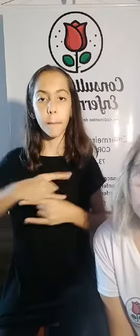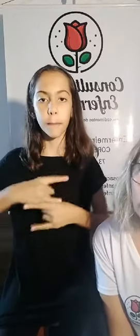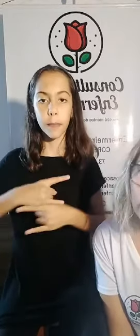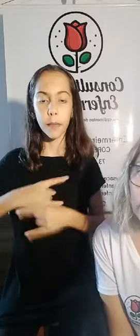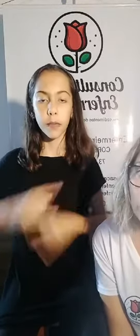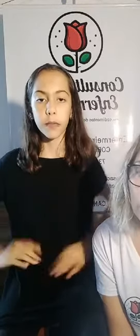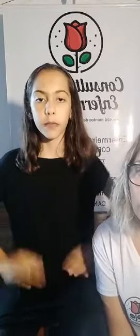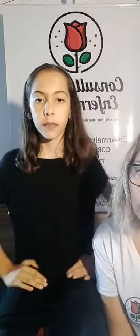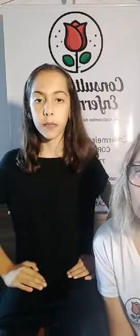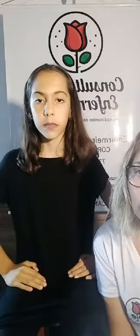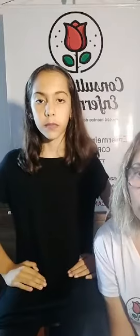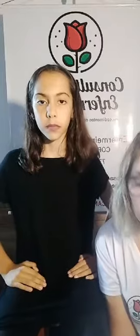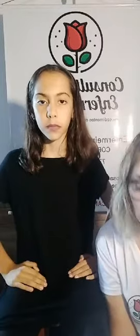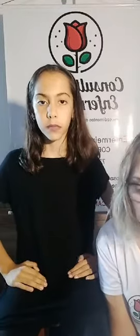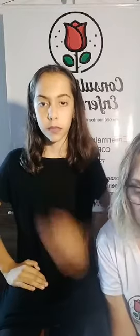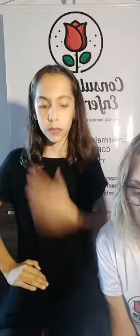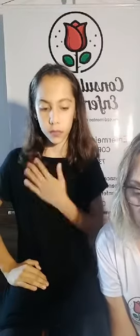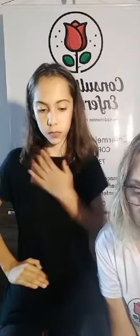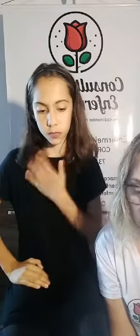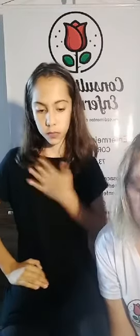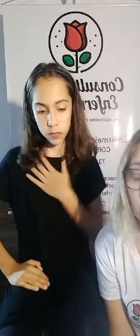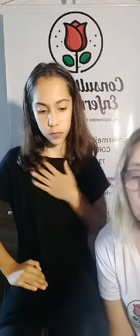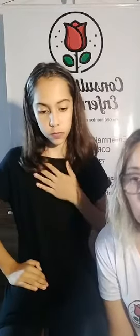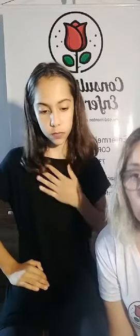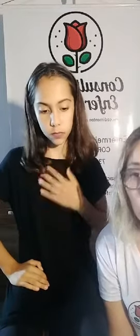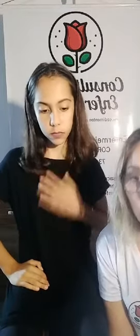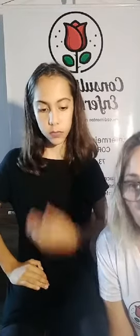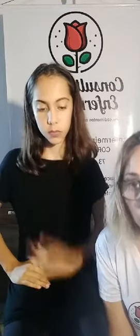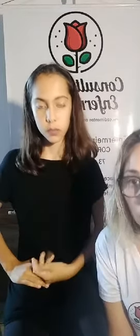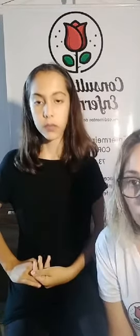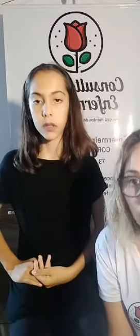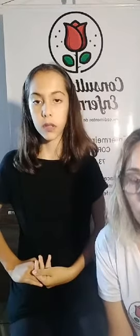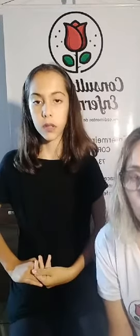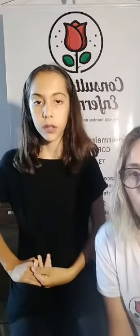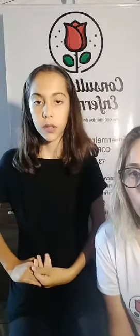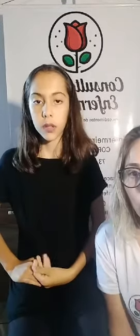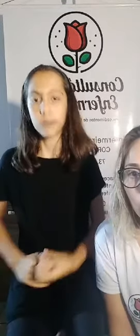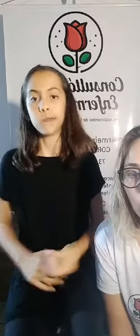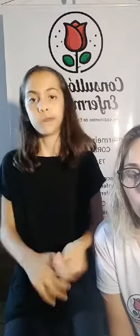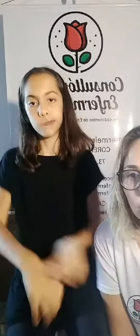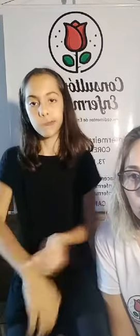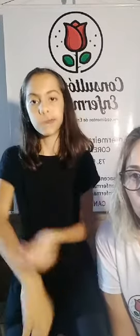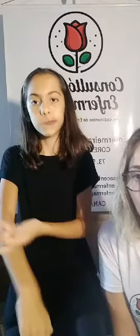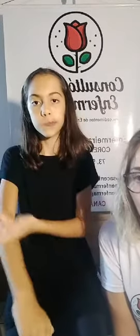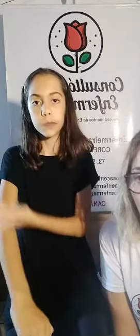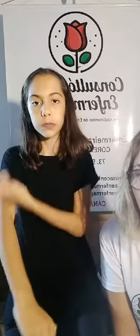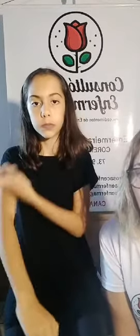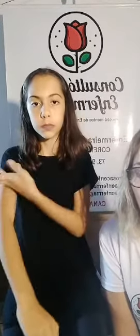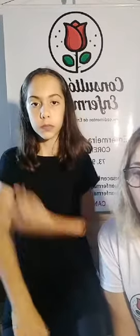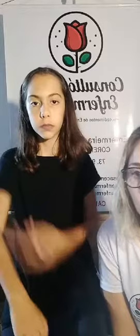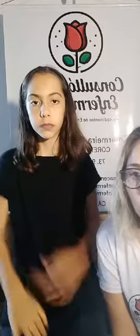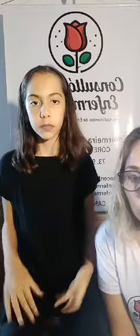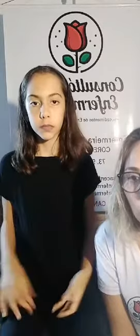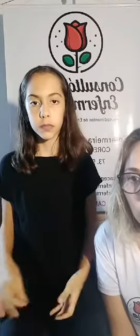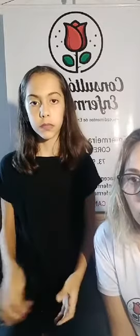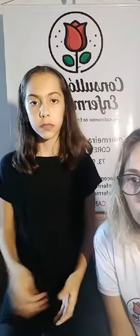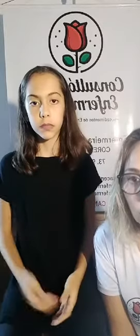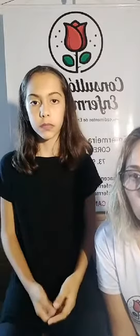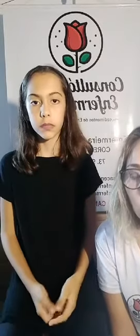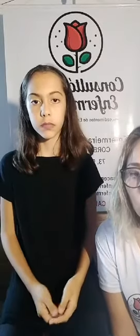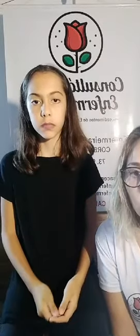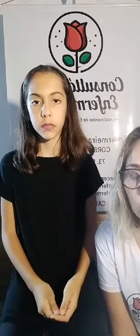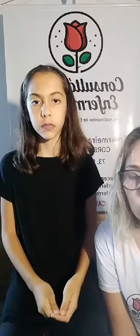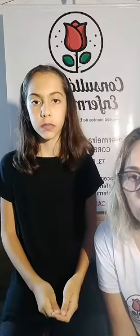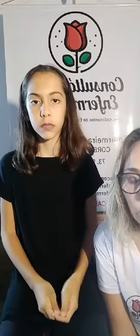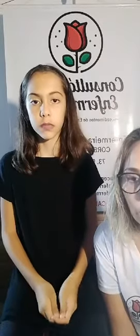gostaríamos, primeiramente, de trazer os sentimentos, né, por essas perdas de pessoas tão queridas no